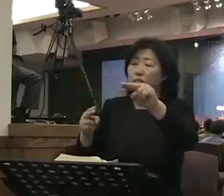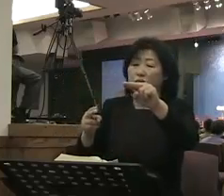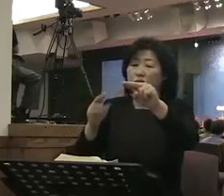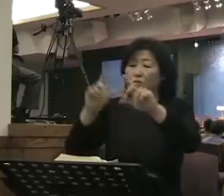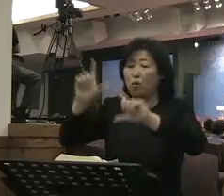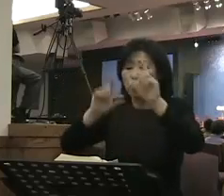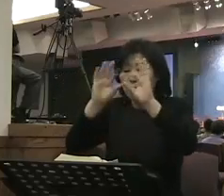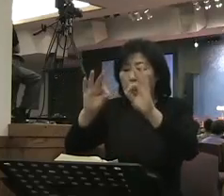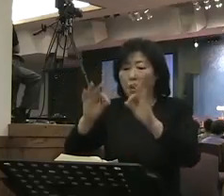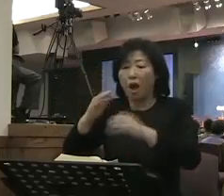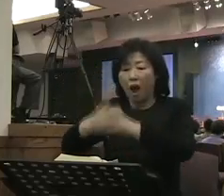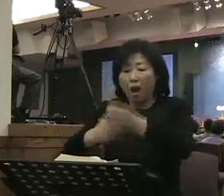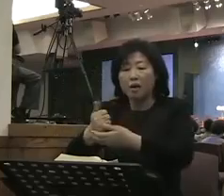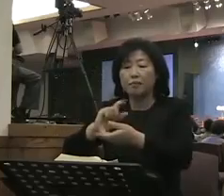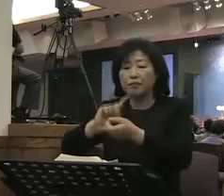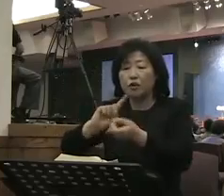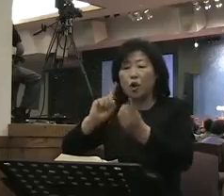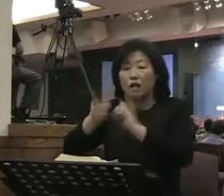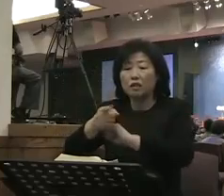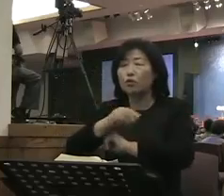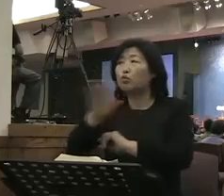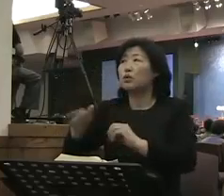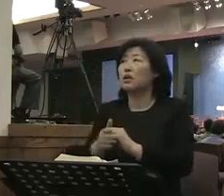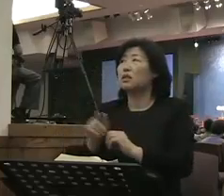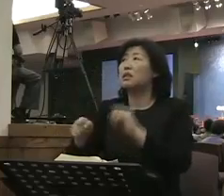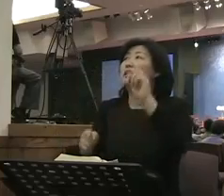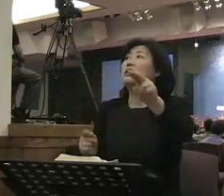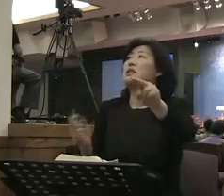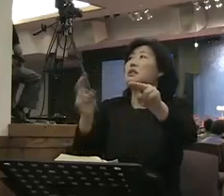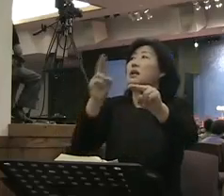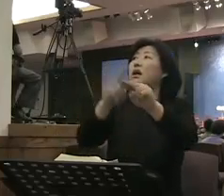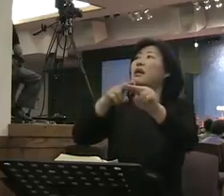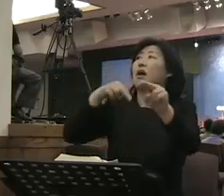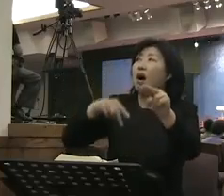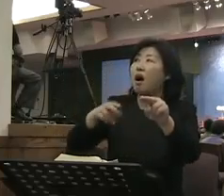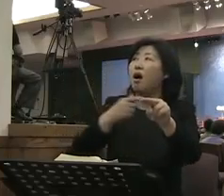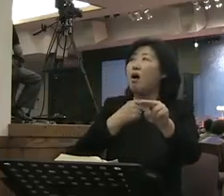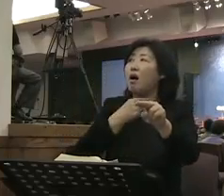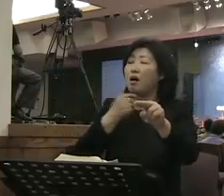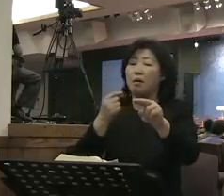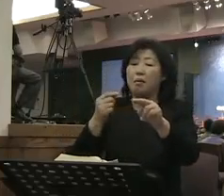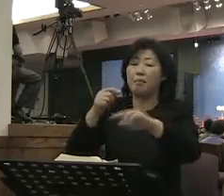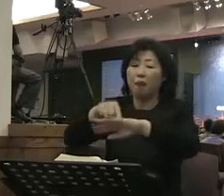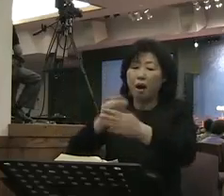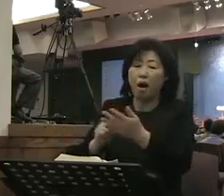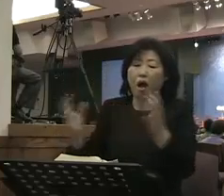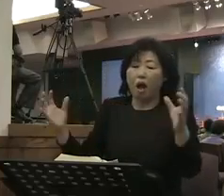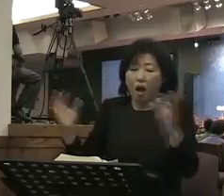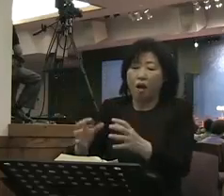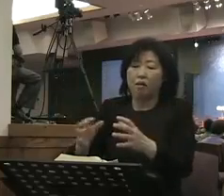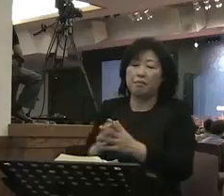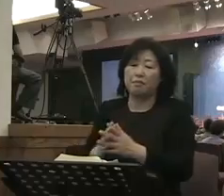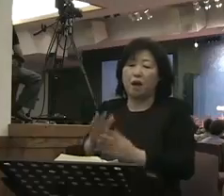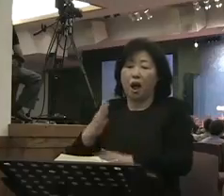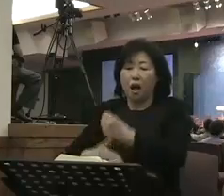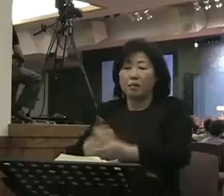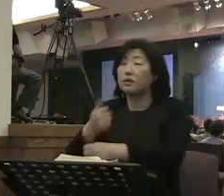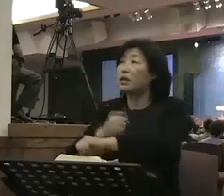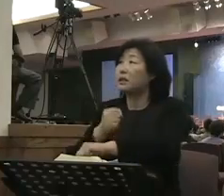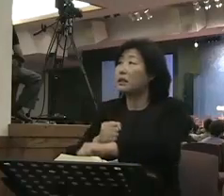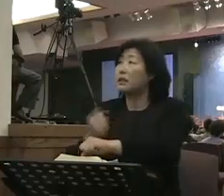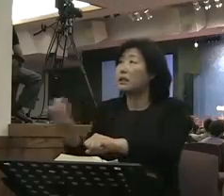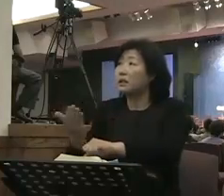하나님 대신 우리가 그 자리에 가겠노라고 그들이 마음을 합하고 하나님께서 하시는